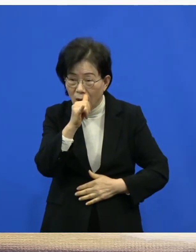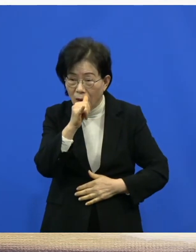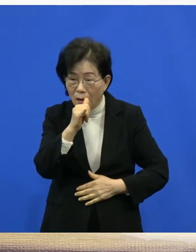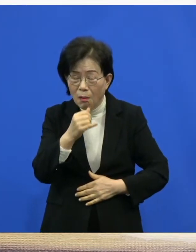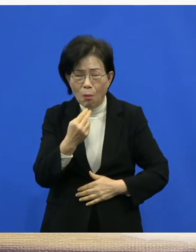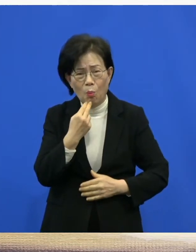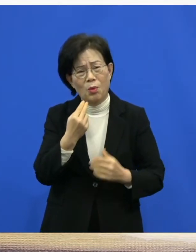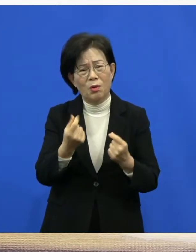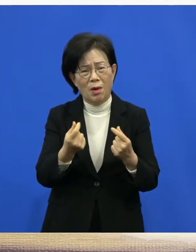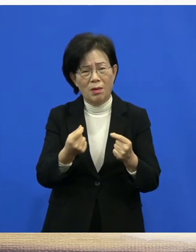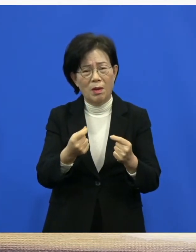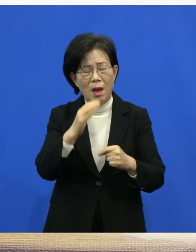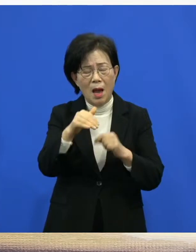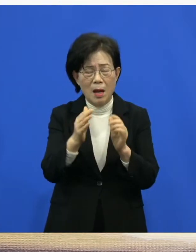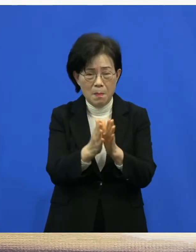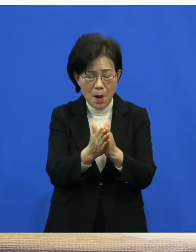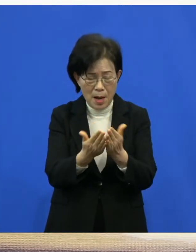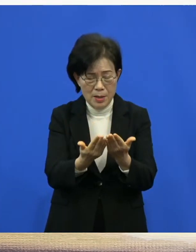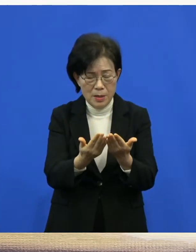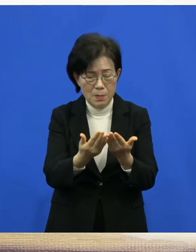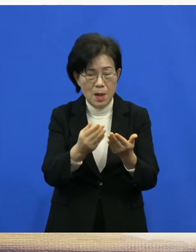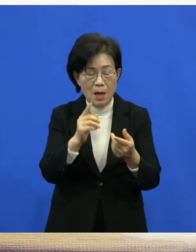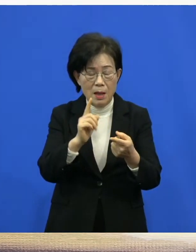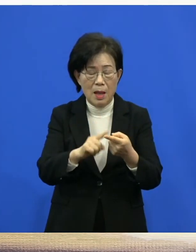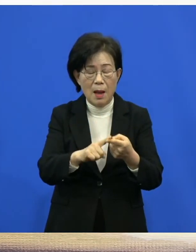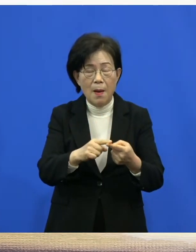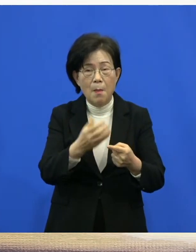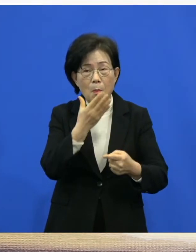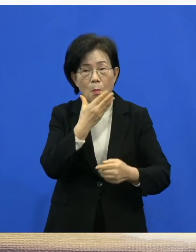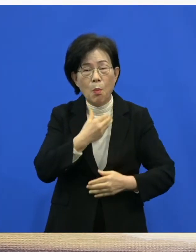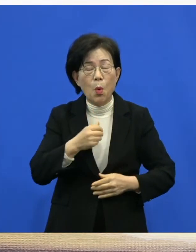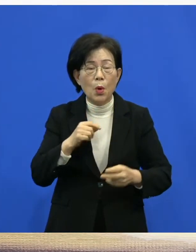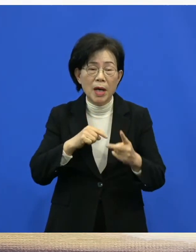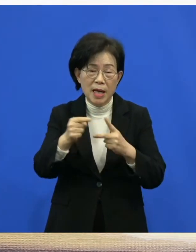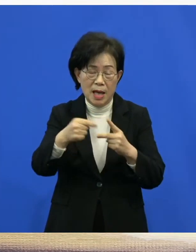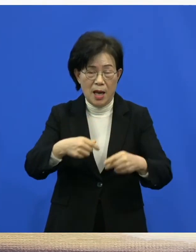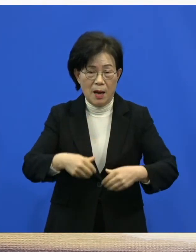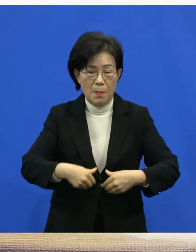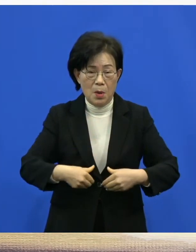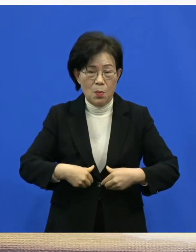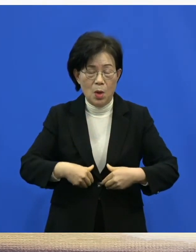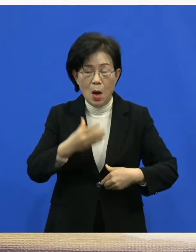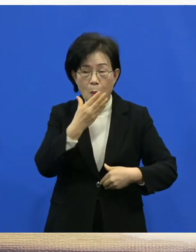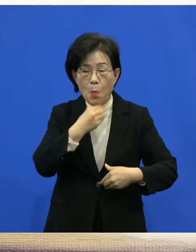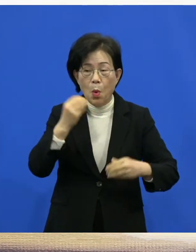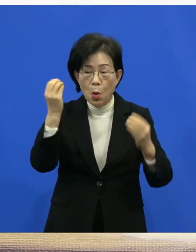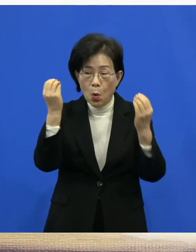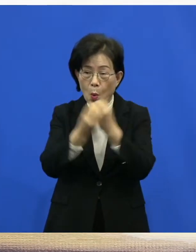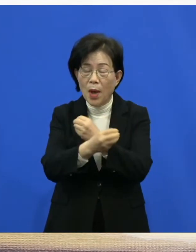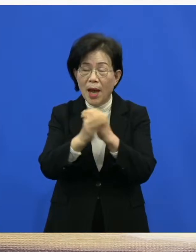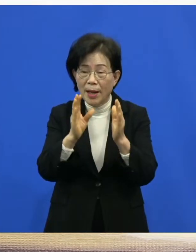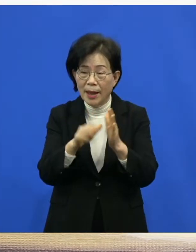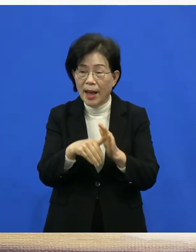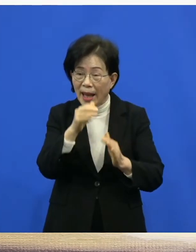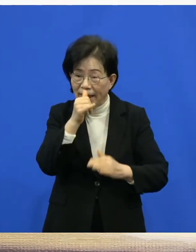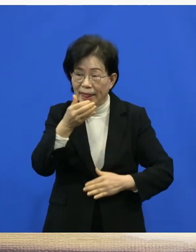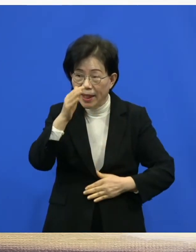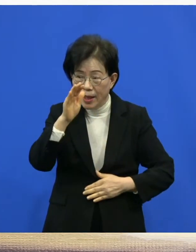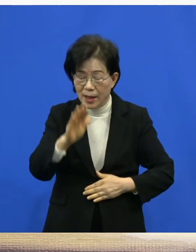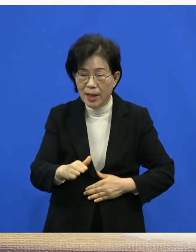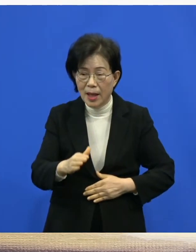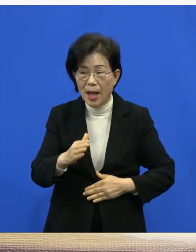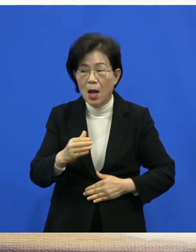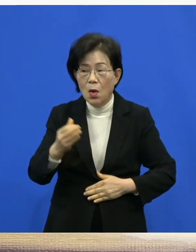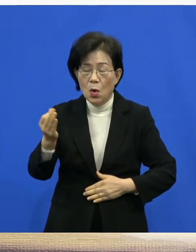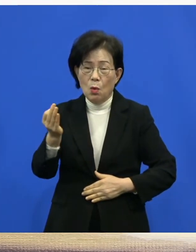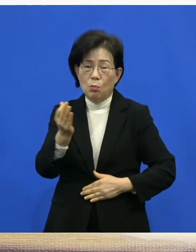여러분, 성경적 복을 이해해야 합니다. 무엇이 복인가? 우리가 복을 오해할 때가 많아요. 우리는 북이